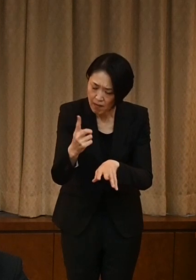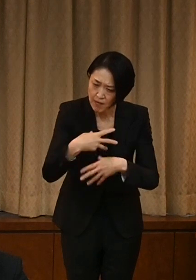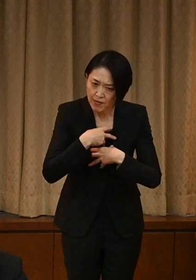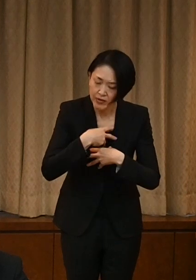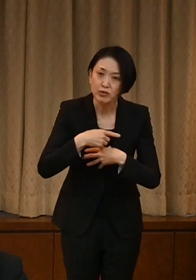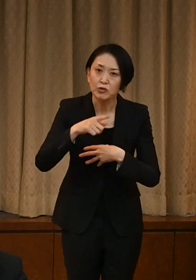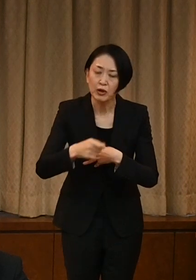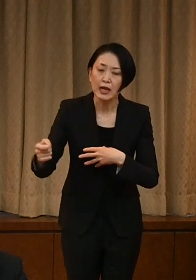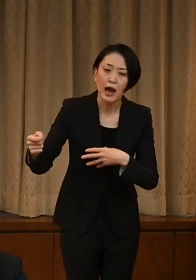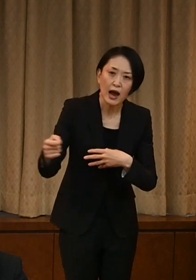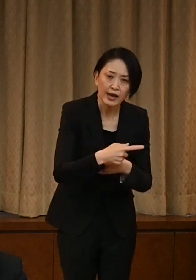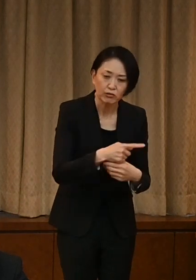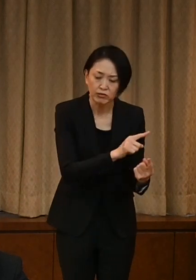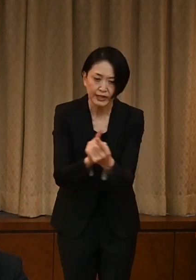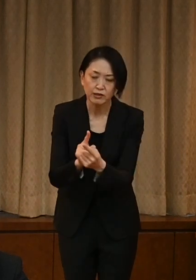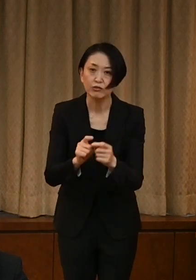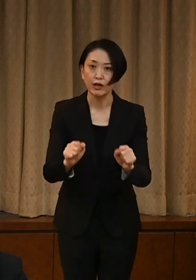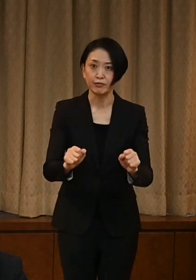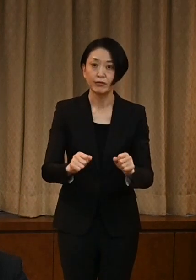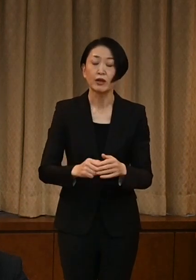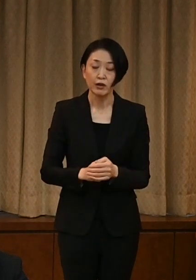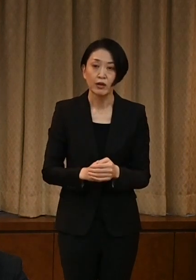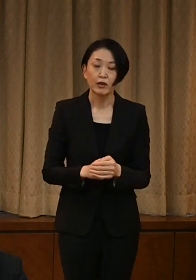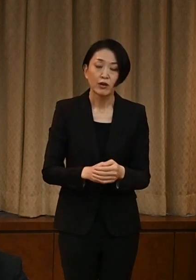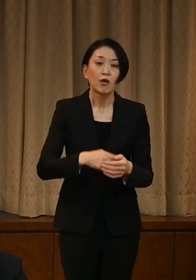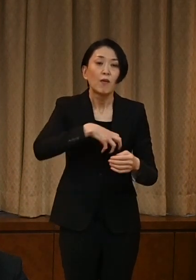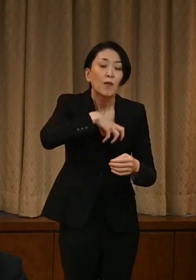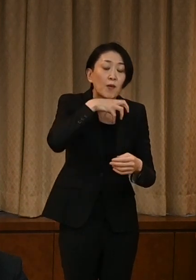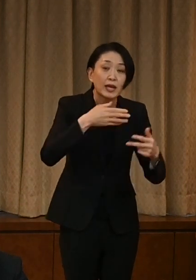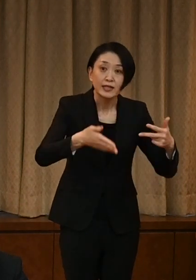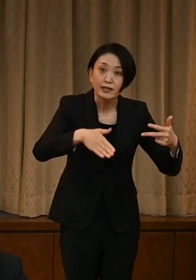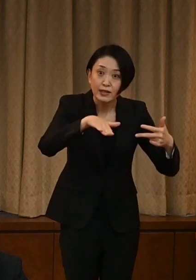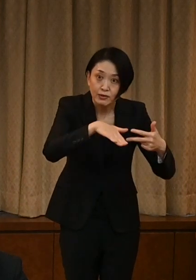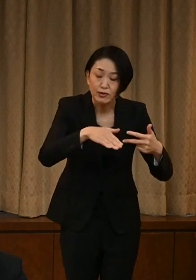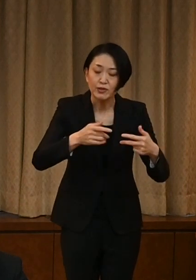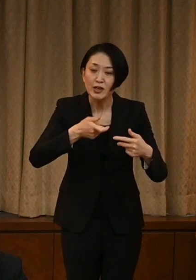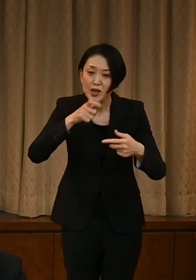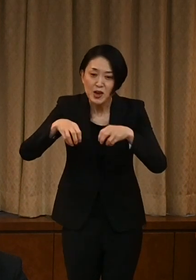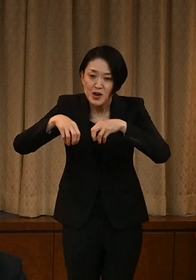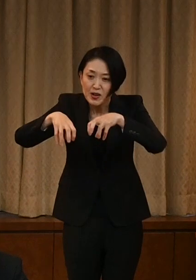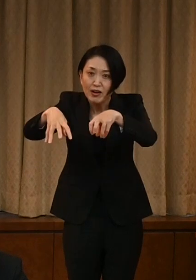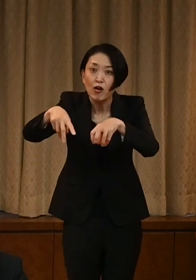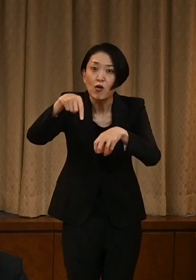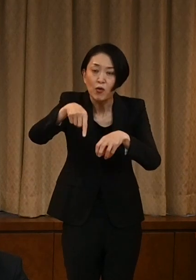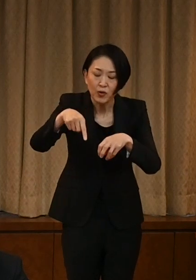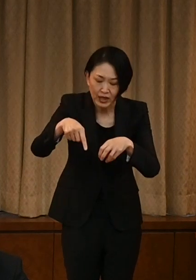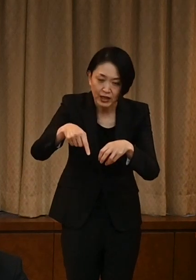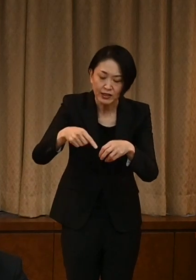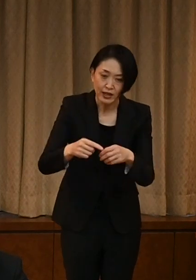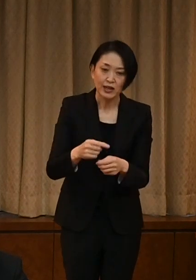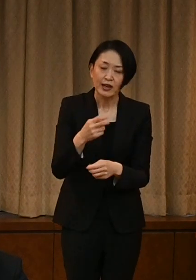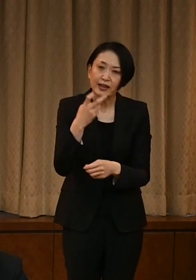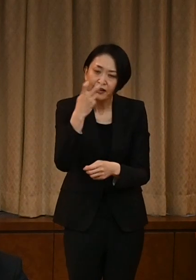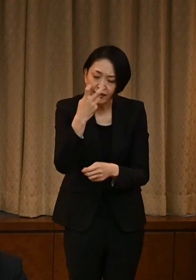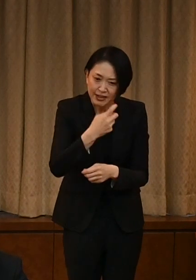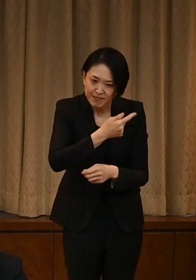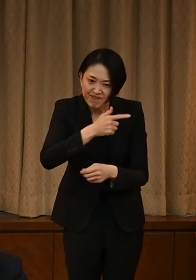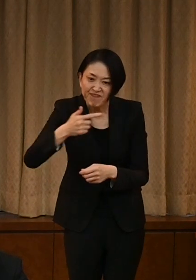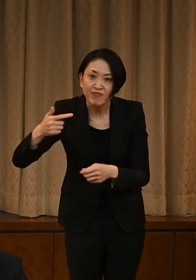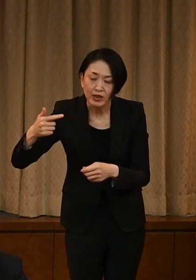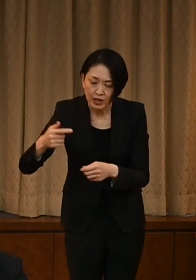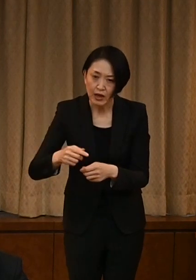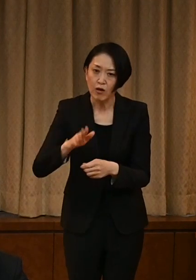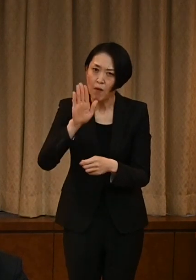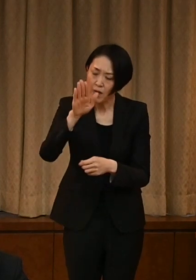集客施設や高齢者施設歓楽街等での検査体制の拡充等を図ることでリバウンドの予兆を的確